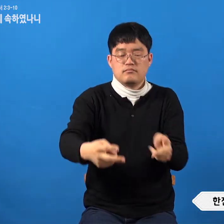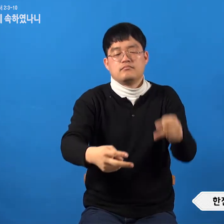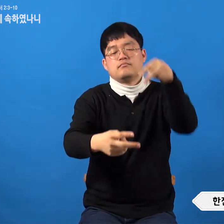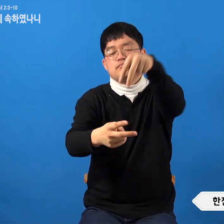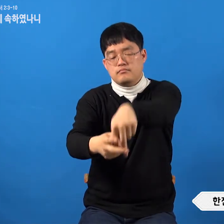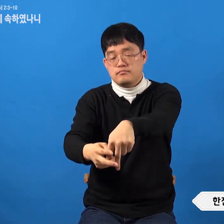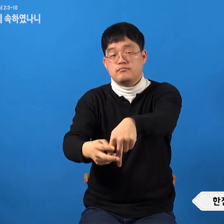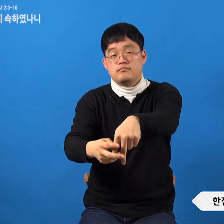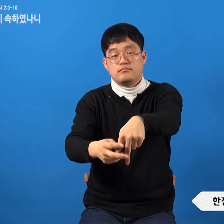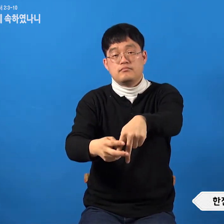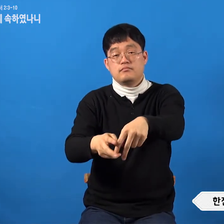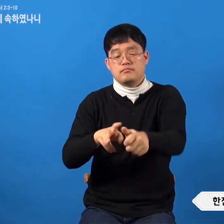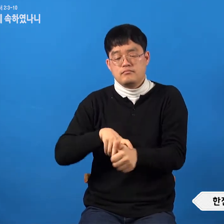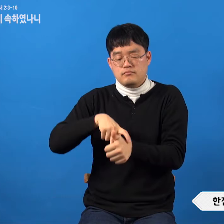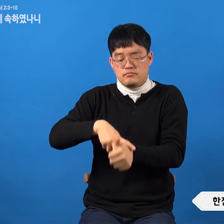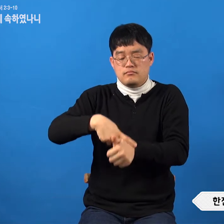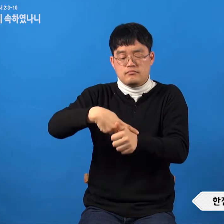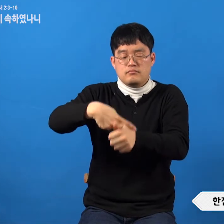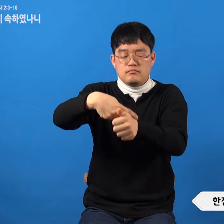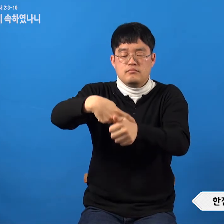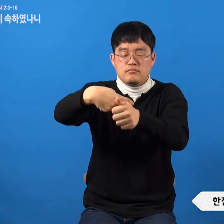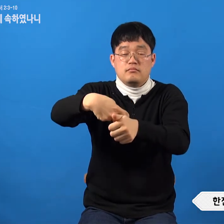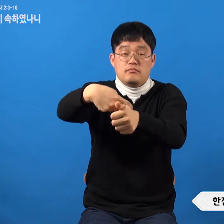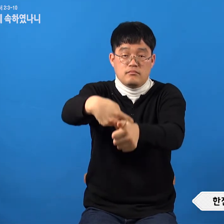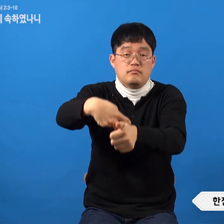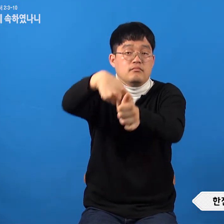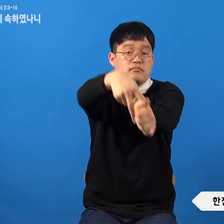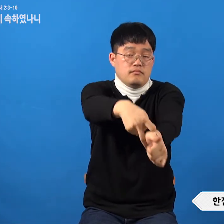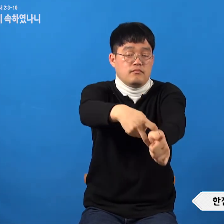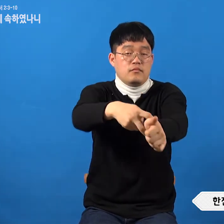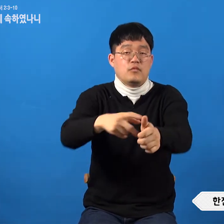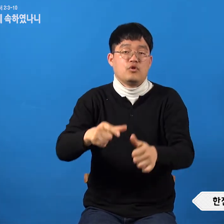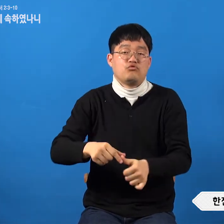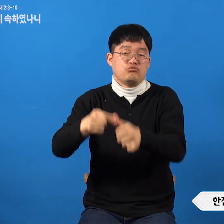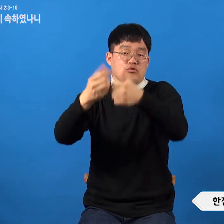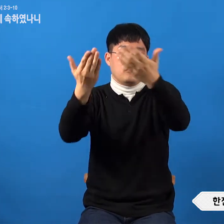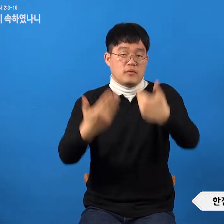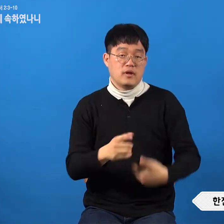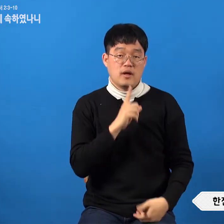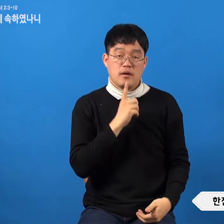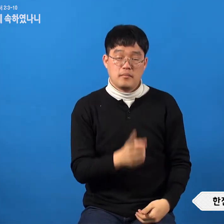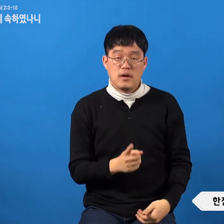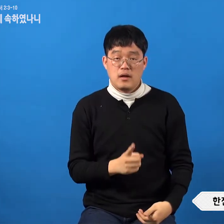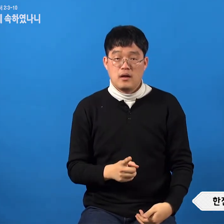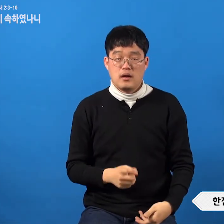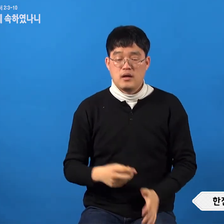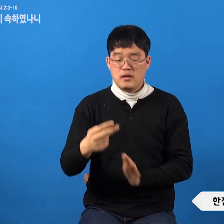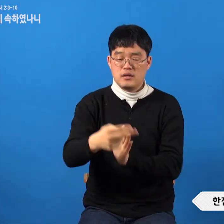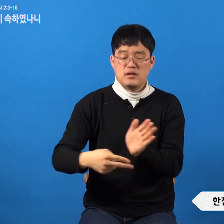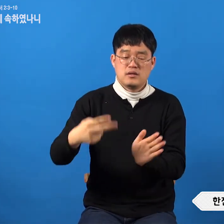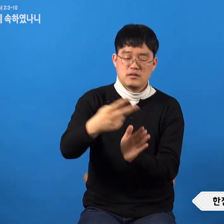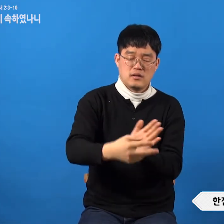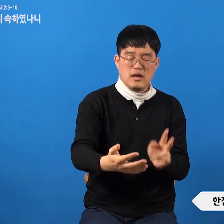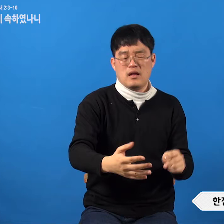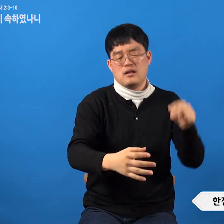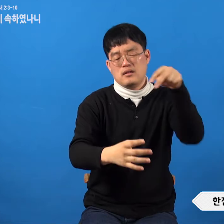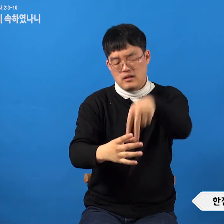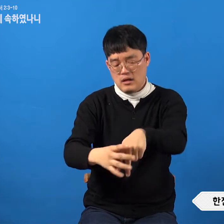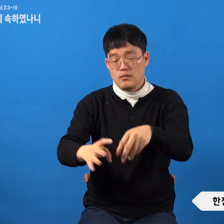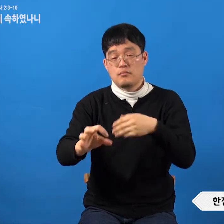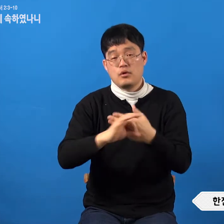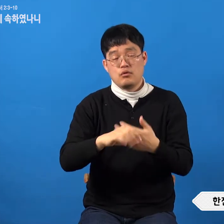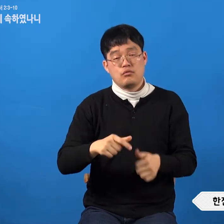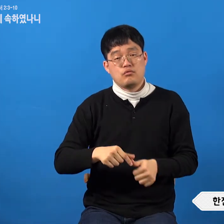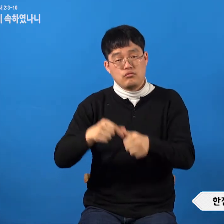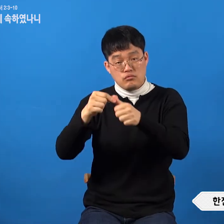태워주십니다. 그래서 구원을 받습니다. 기차를 타기만 하면 구원을 받는데